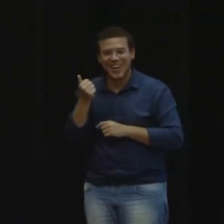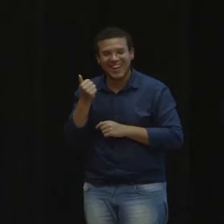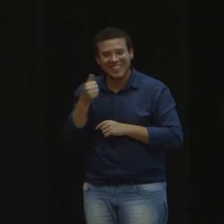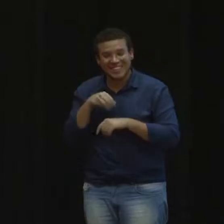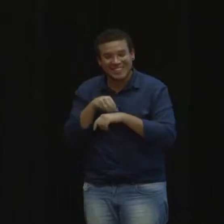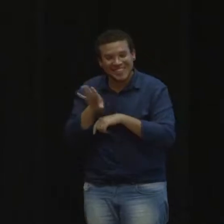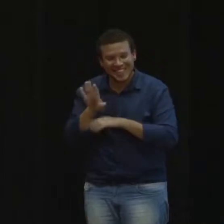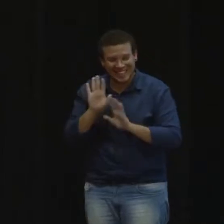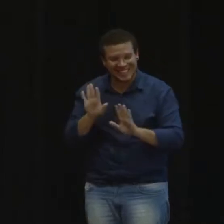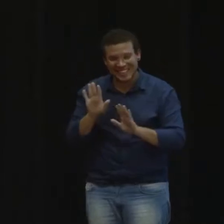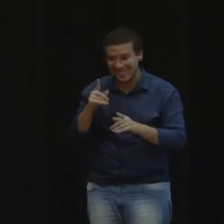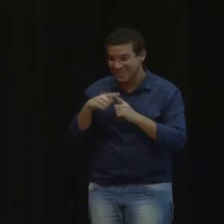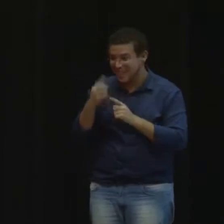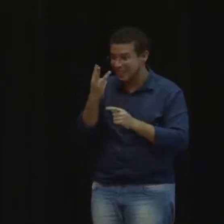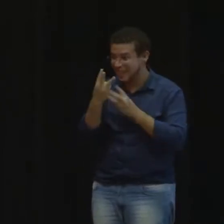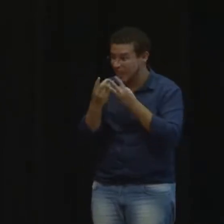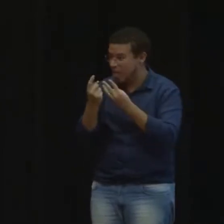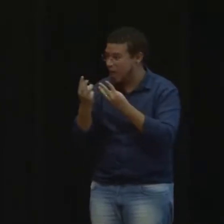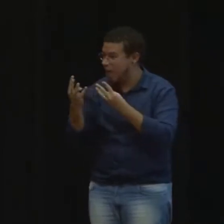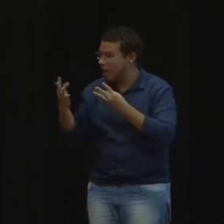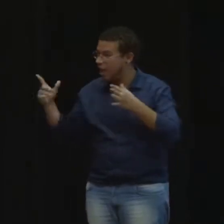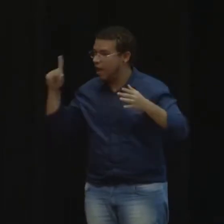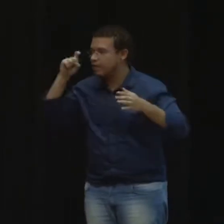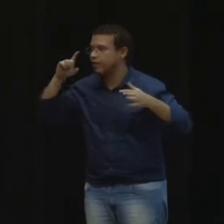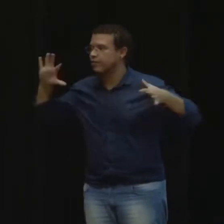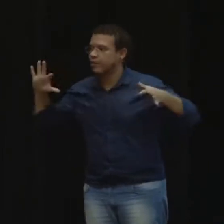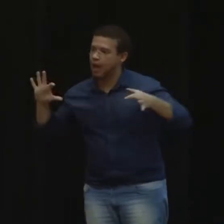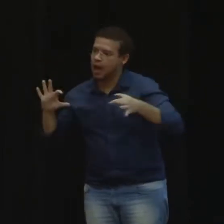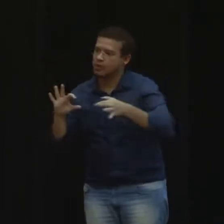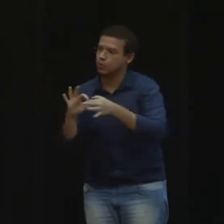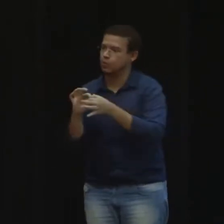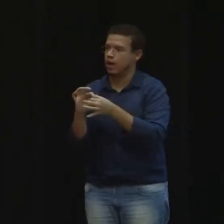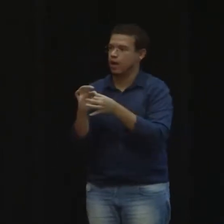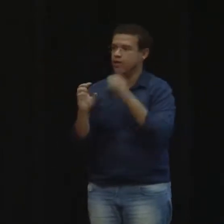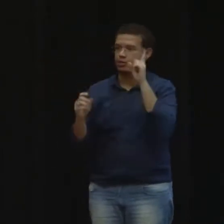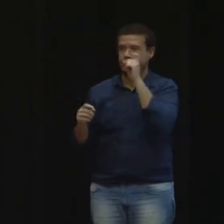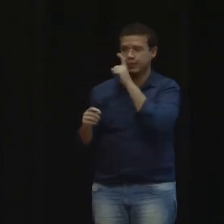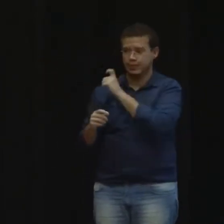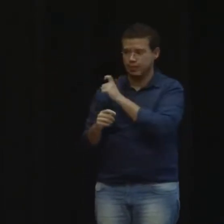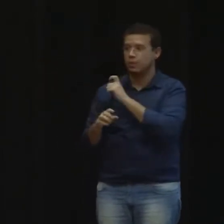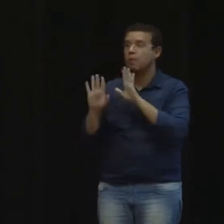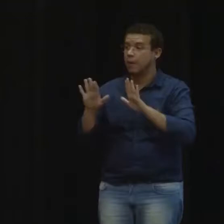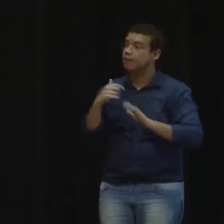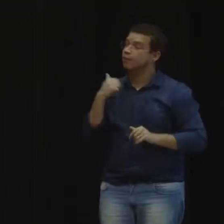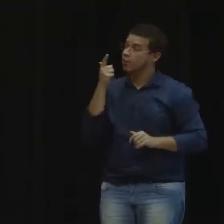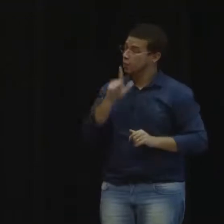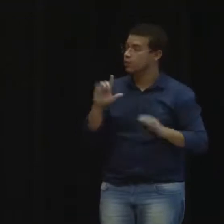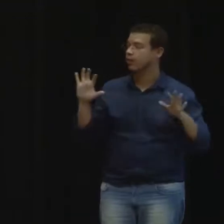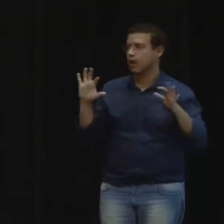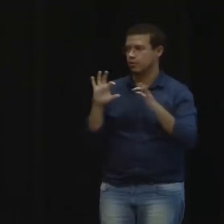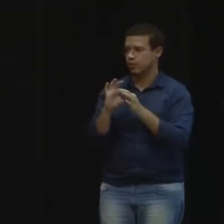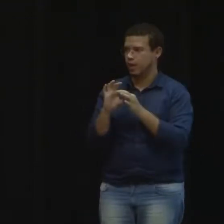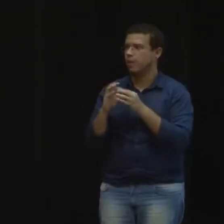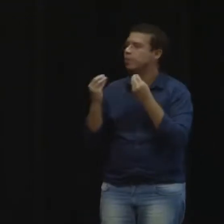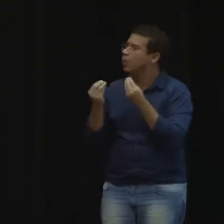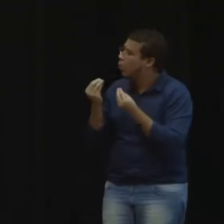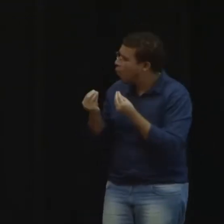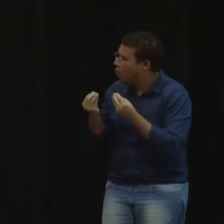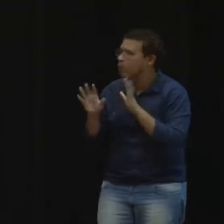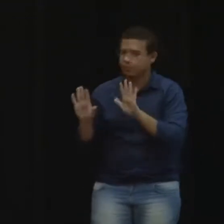pesquisas, é melhor selecionar uma base teórica, porque isso traz uma dificuldade no momento de dar contexto à pesquisa. Então, eu